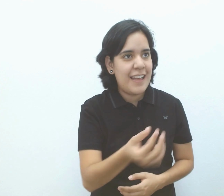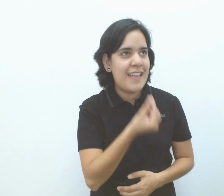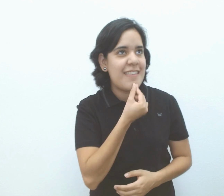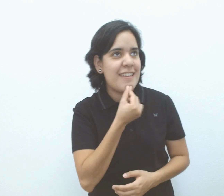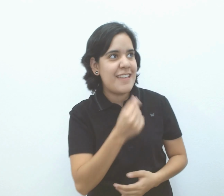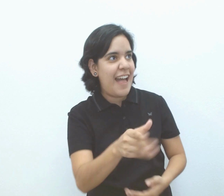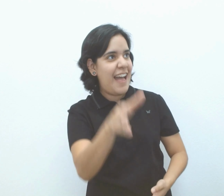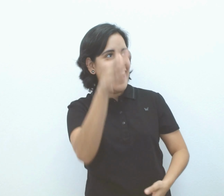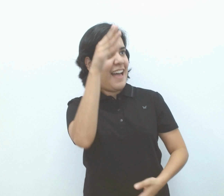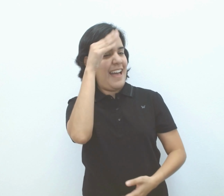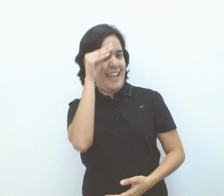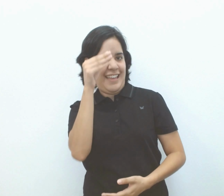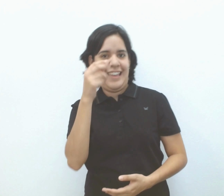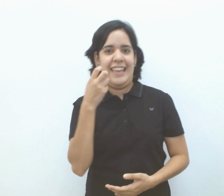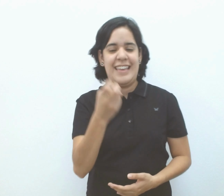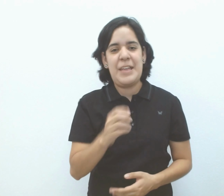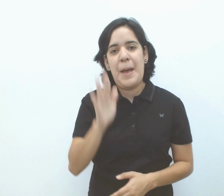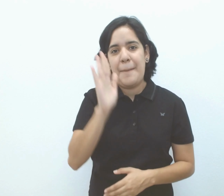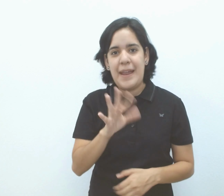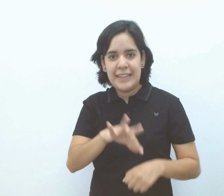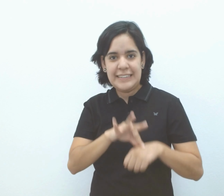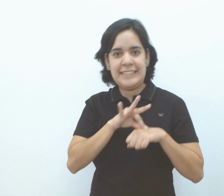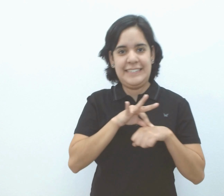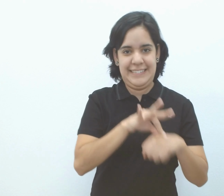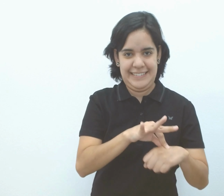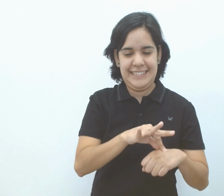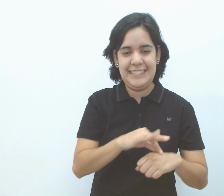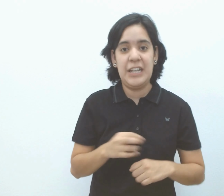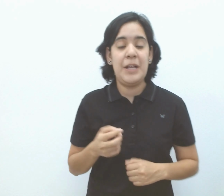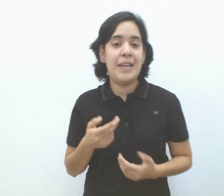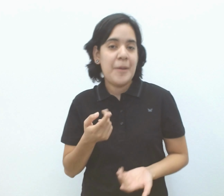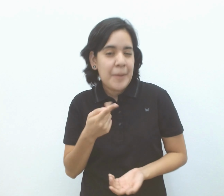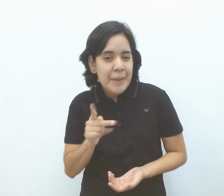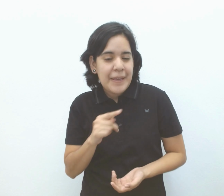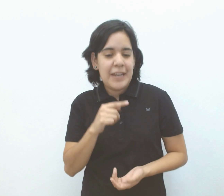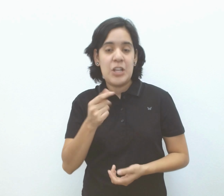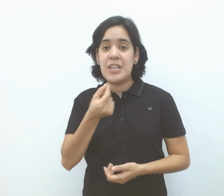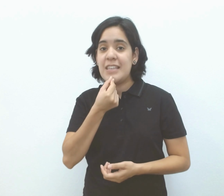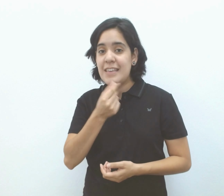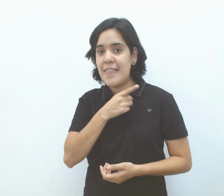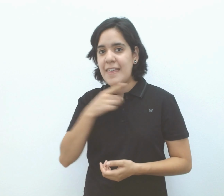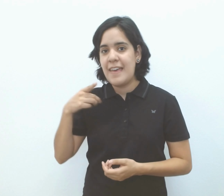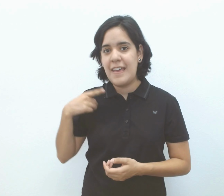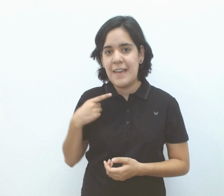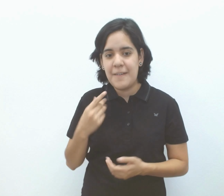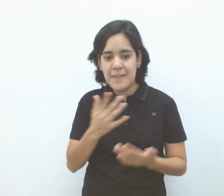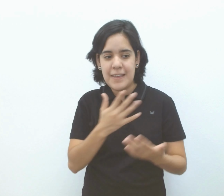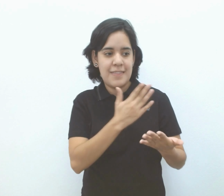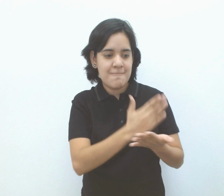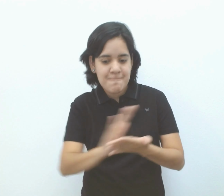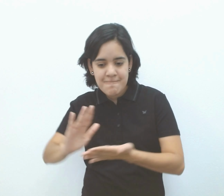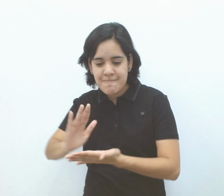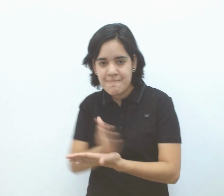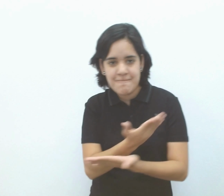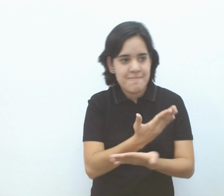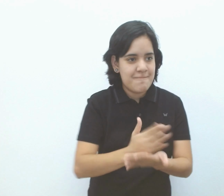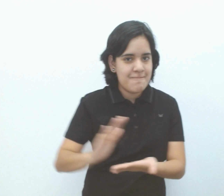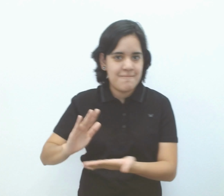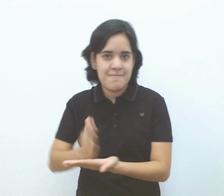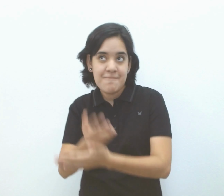son reales, no es catalogado como una mentira, es catalogado como este proceso de diferenciar entre realidad,